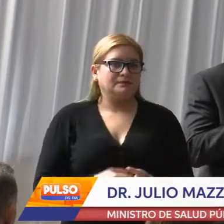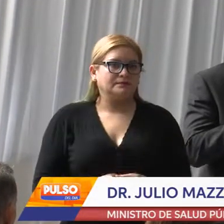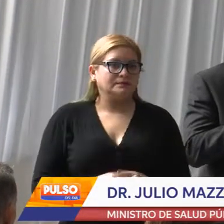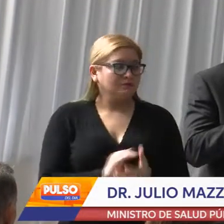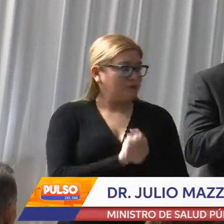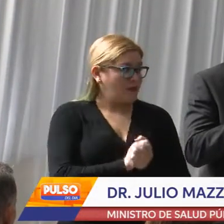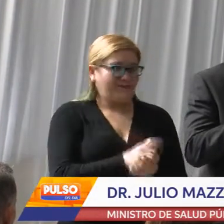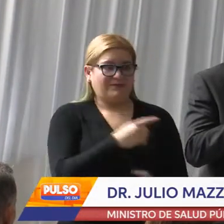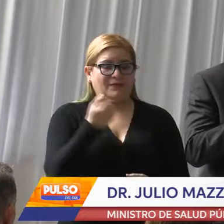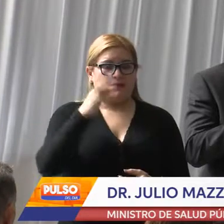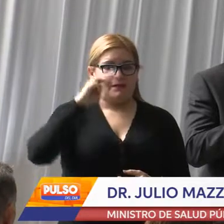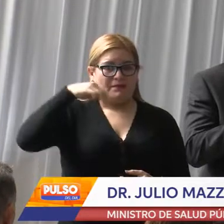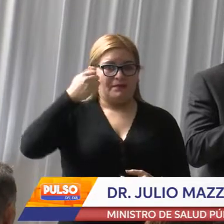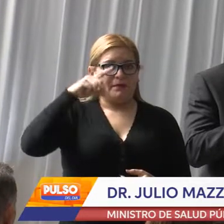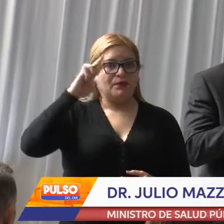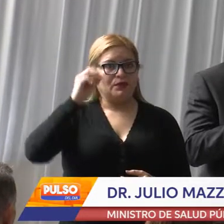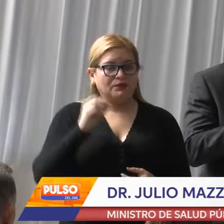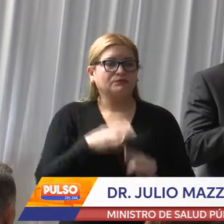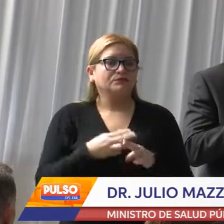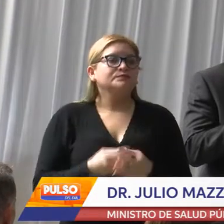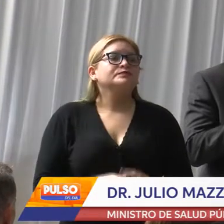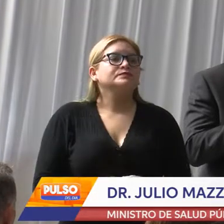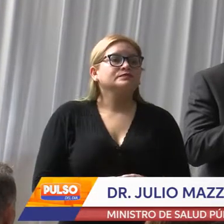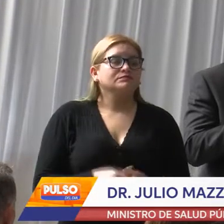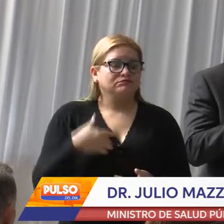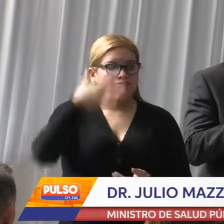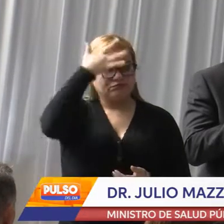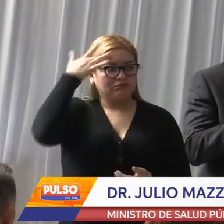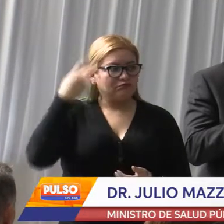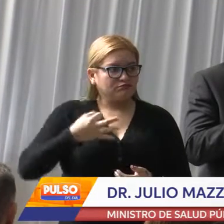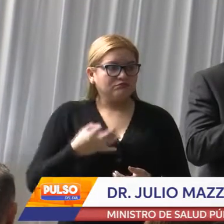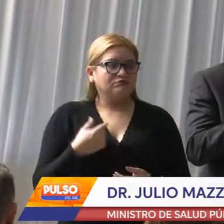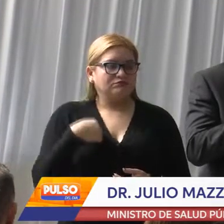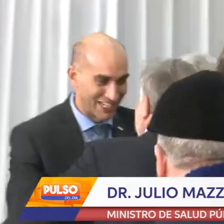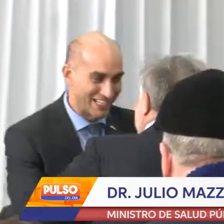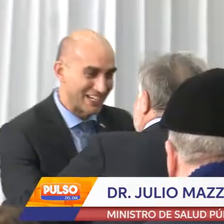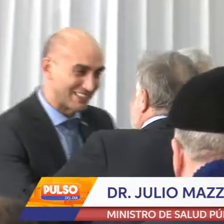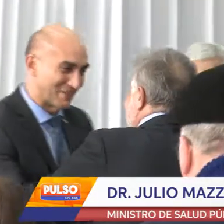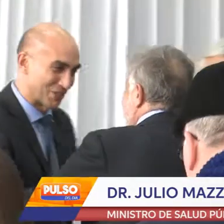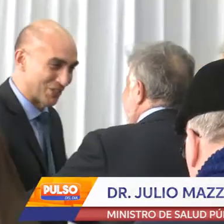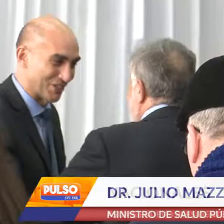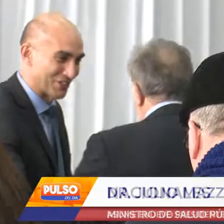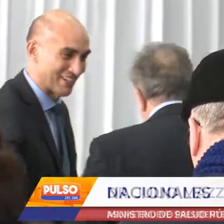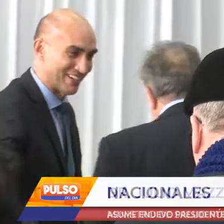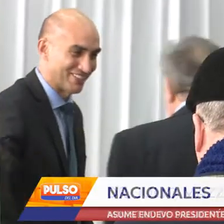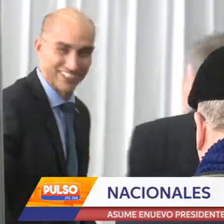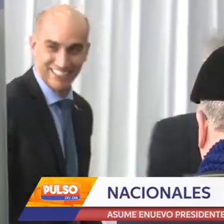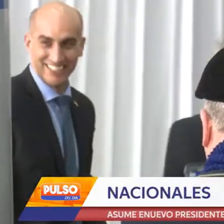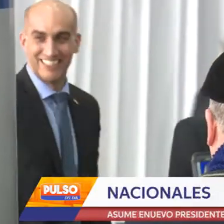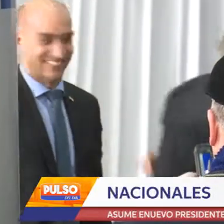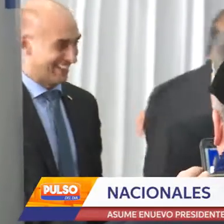el amigo Armando. Realmente creo que ha habido una evolución muy importante del